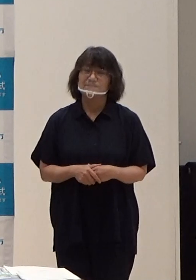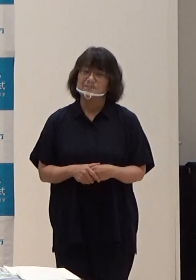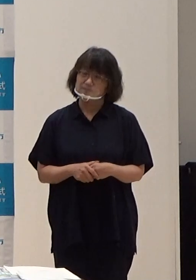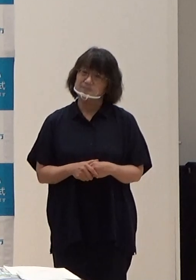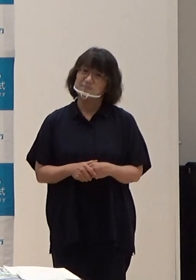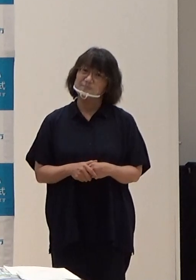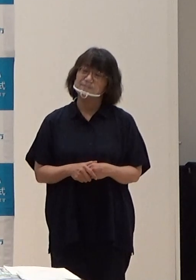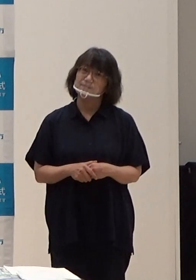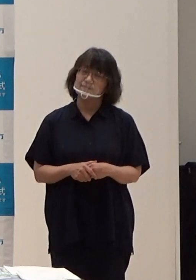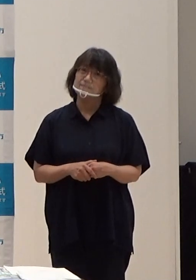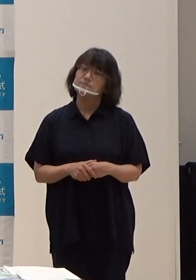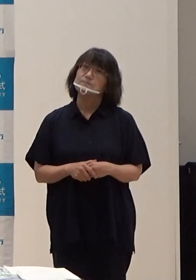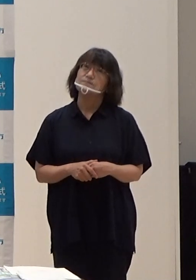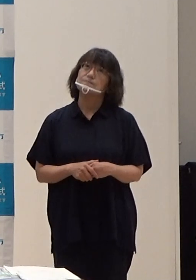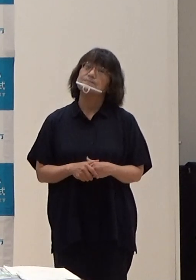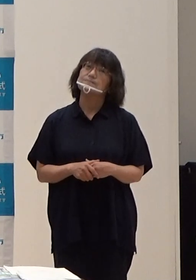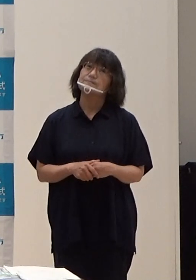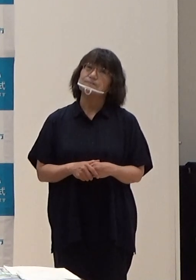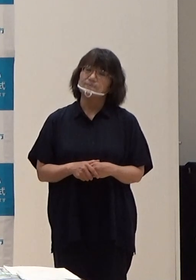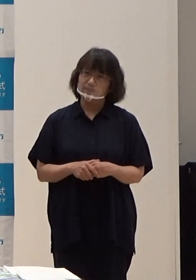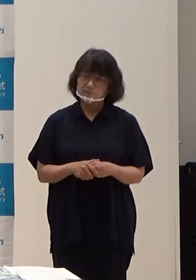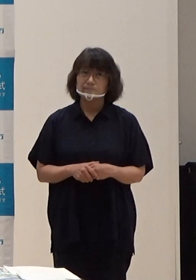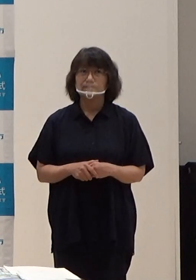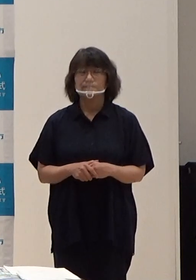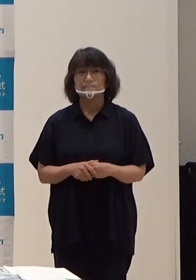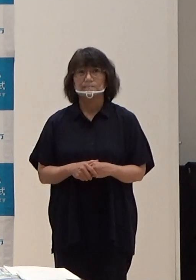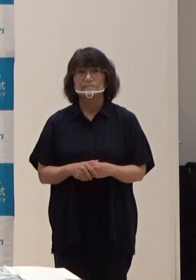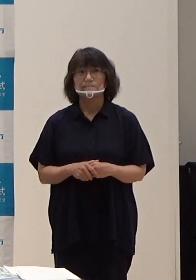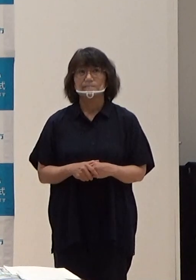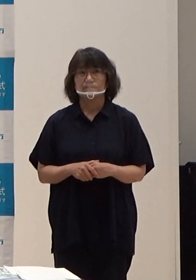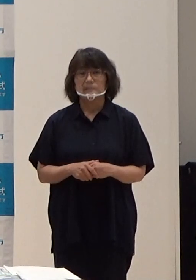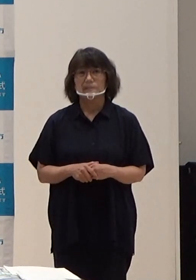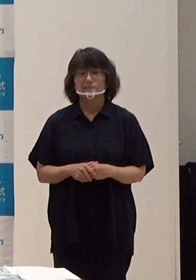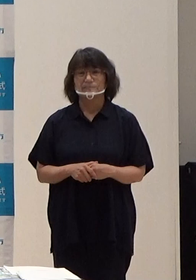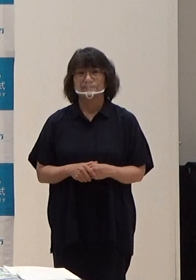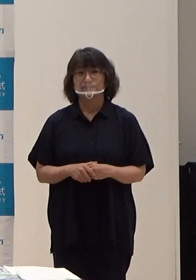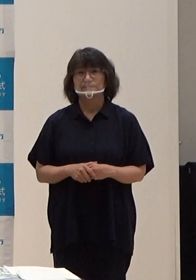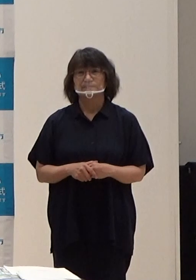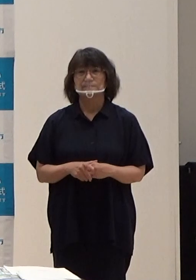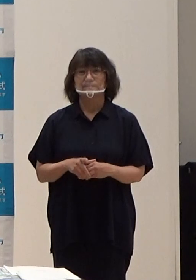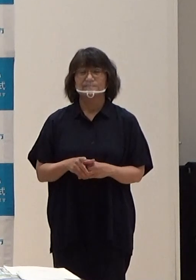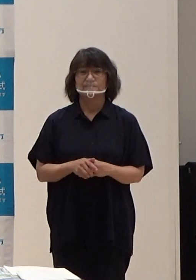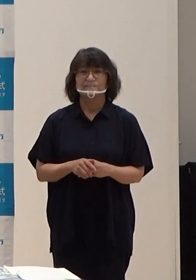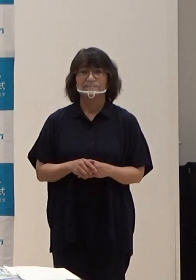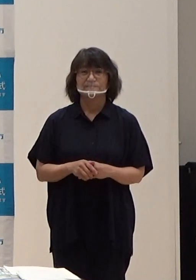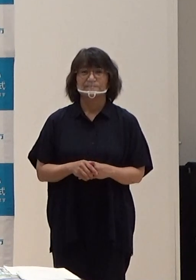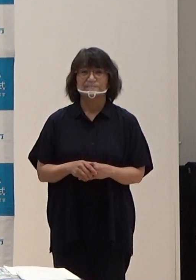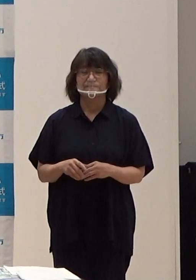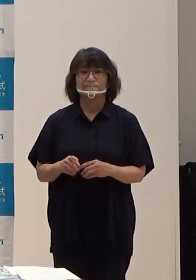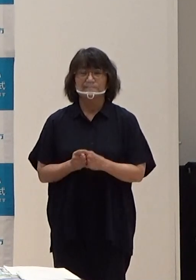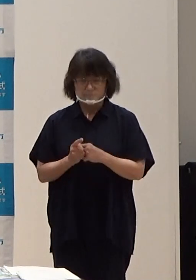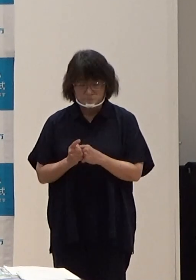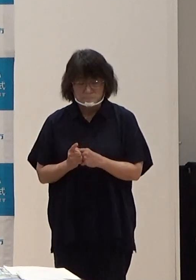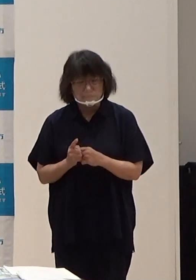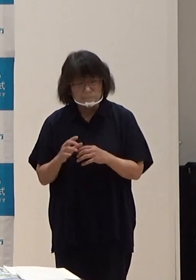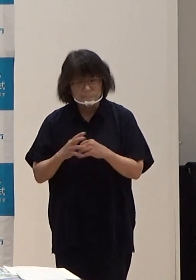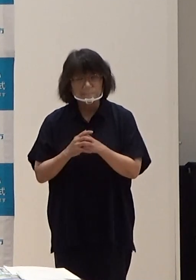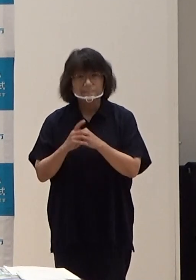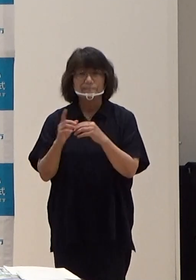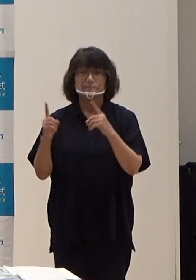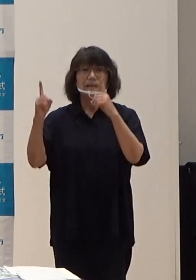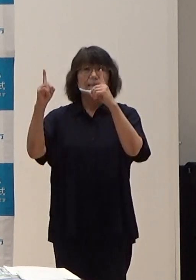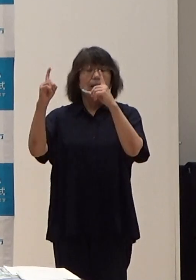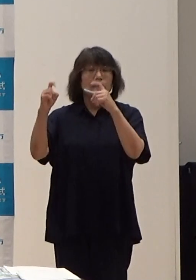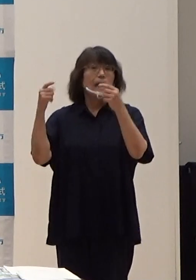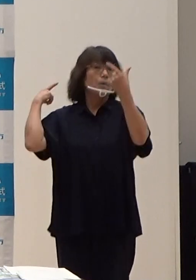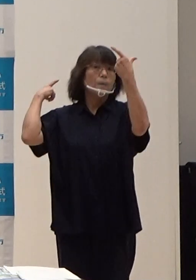UIURC インターナショナルアルバン&リージョナルコーペレーションということで、これは名古屋大学さんが中心にですね、進めておられる